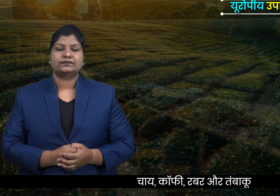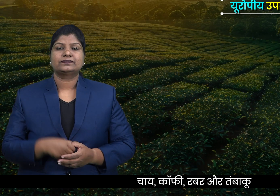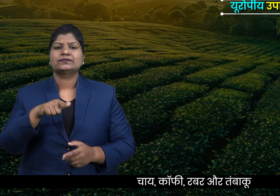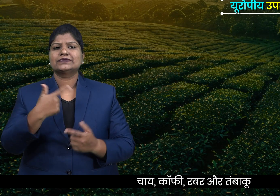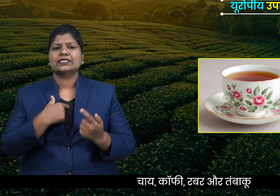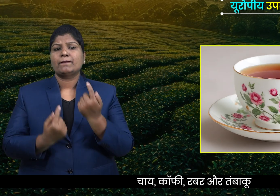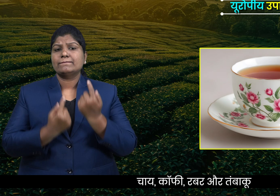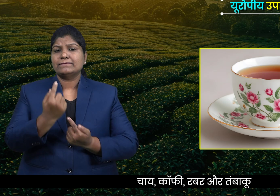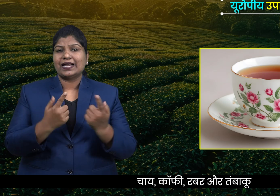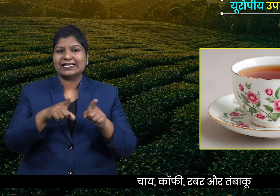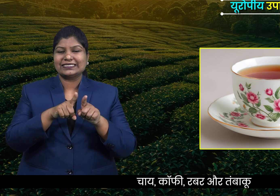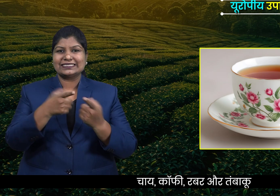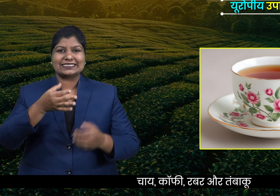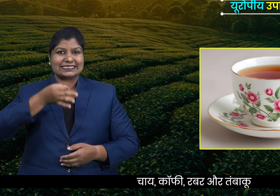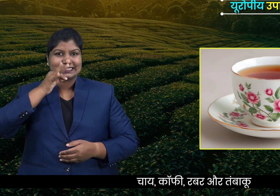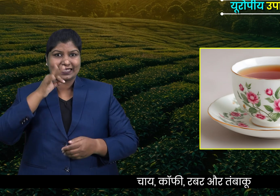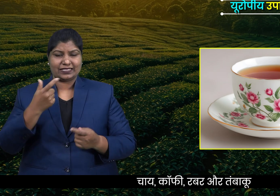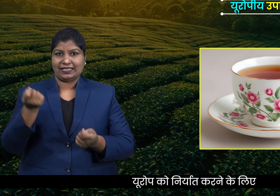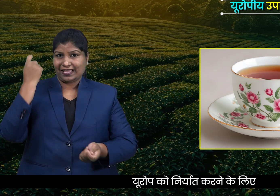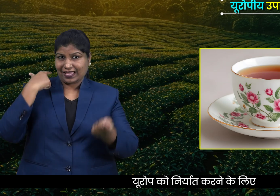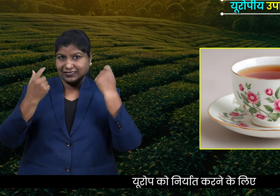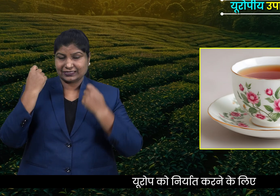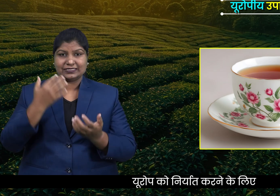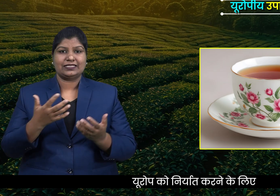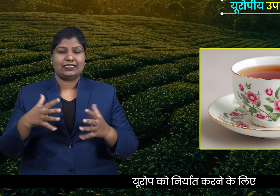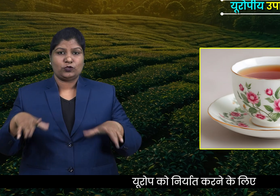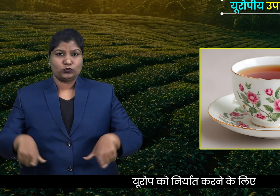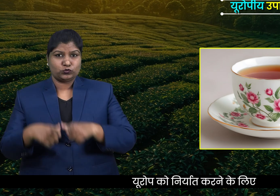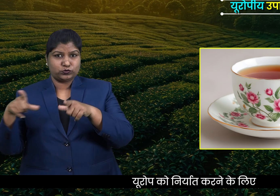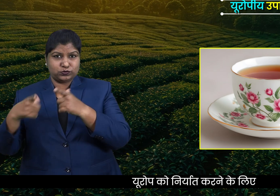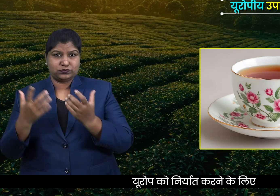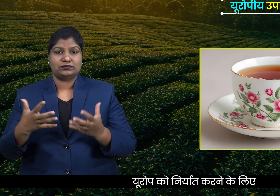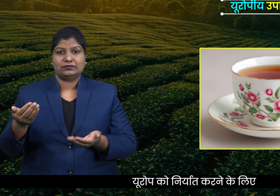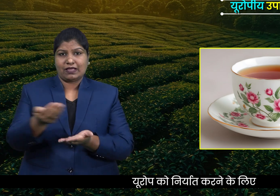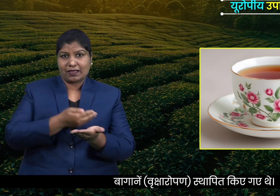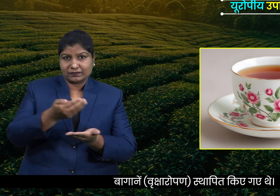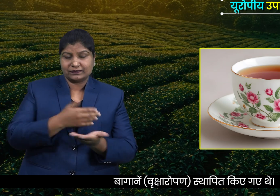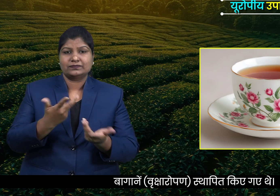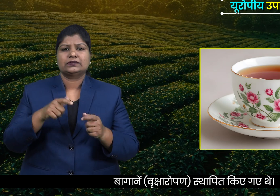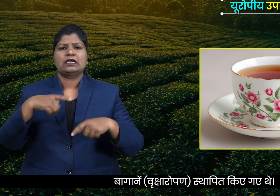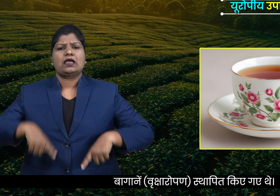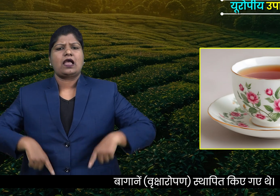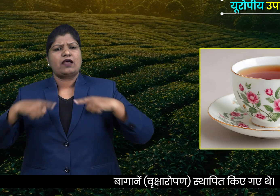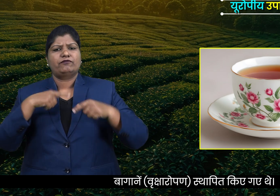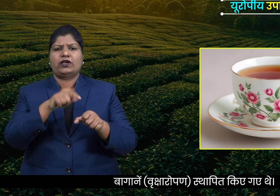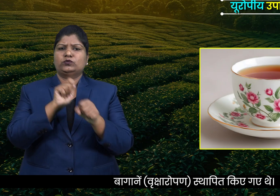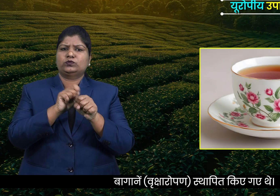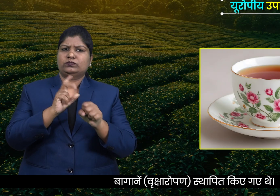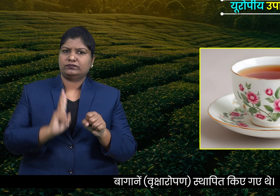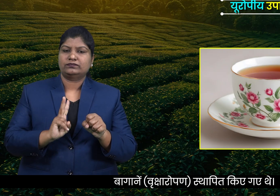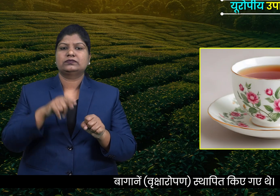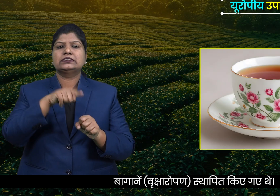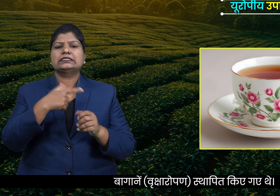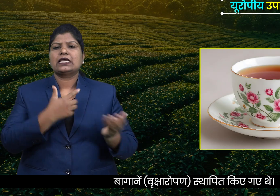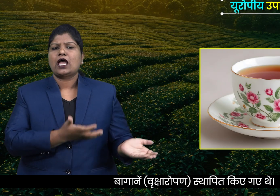चाय, कॉफ़ी, रबर और तंबाकू यूरोप को निर्यात करने के लिए बागाने स्थापित किए गए